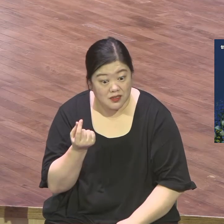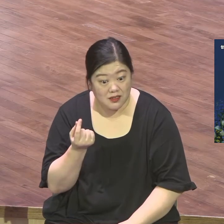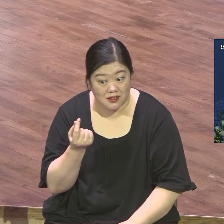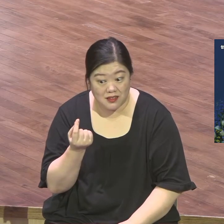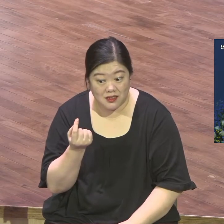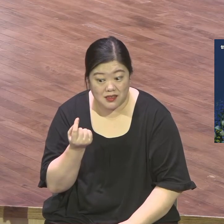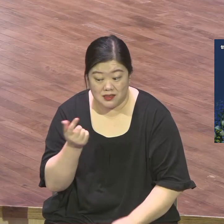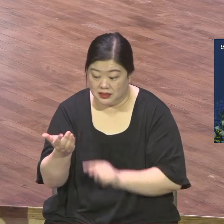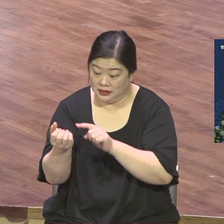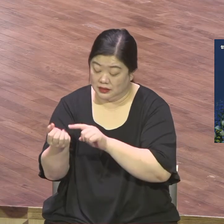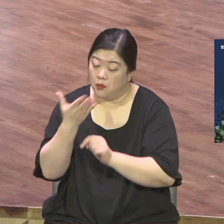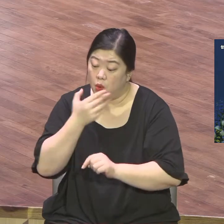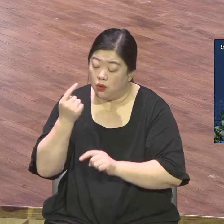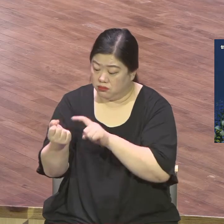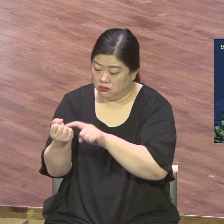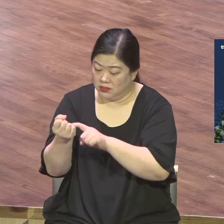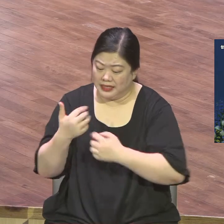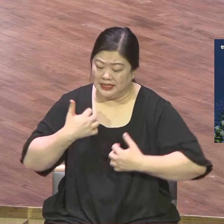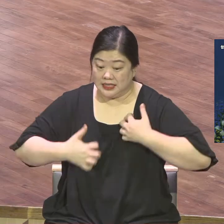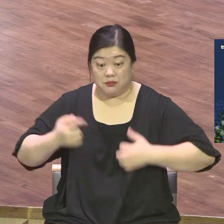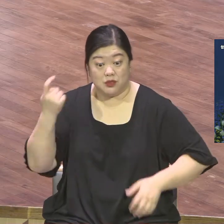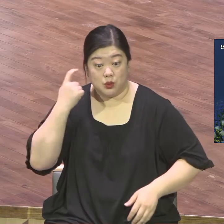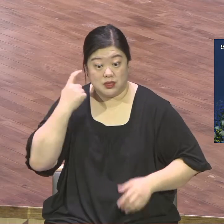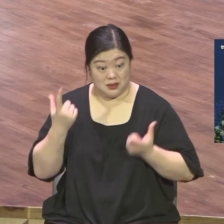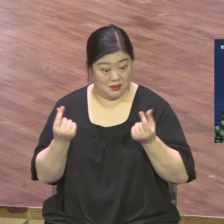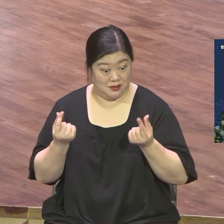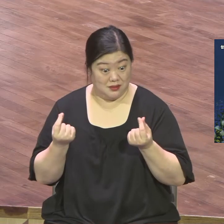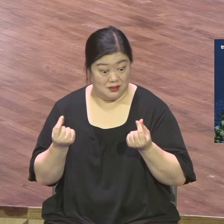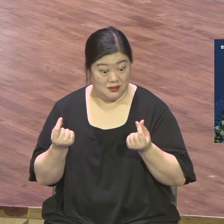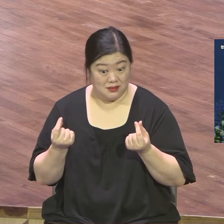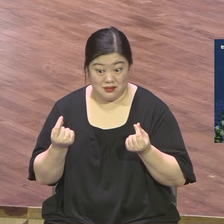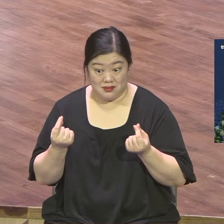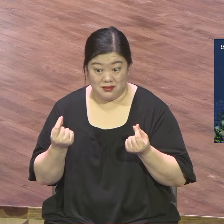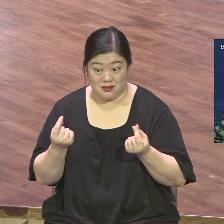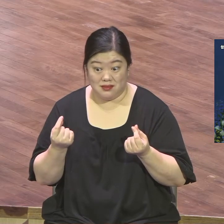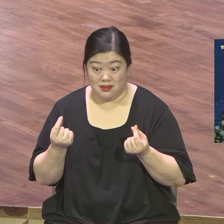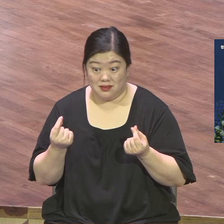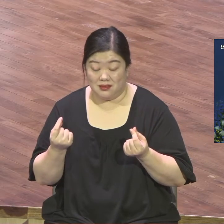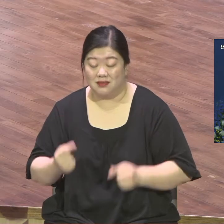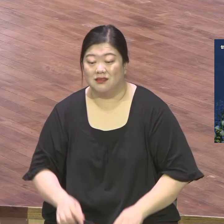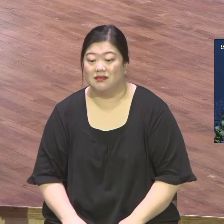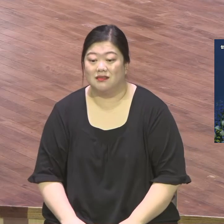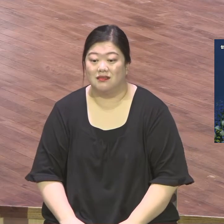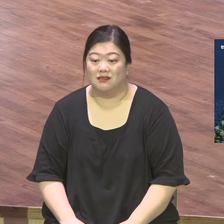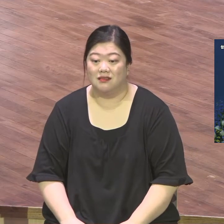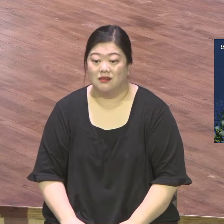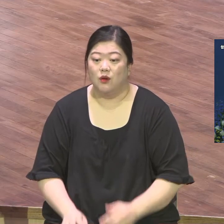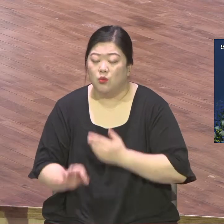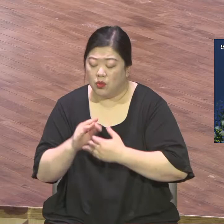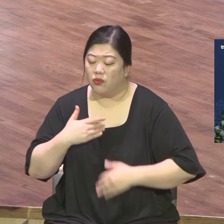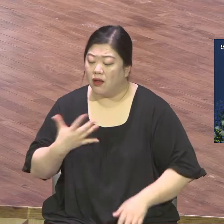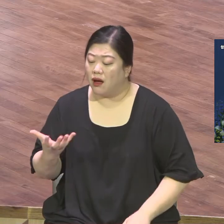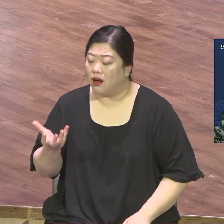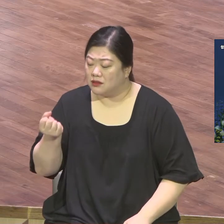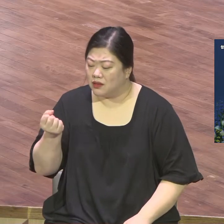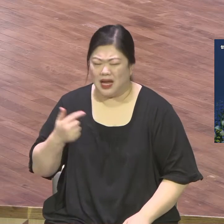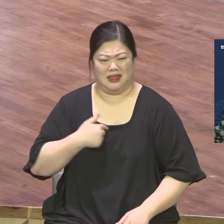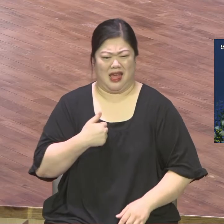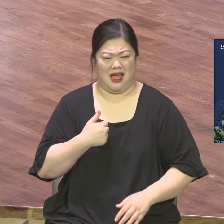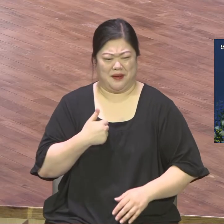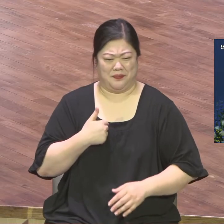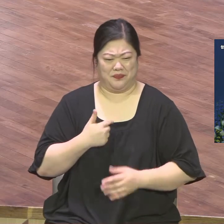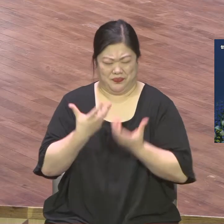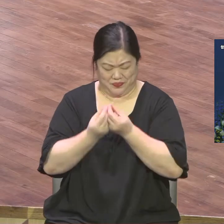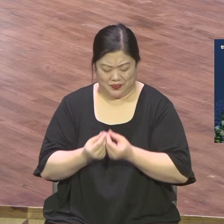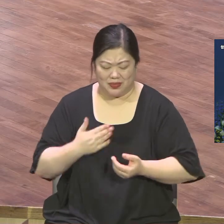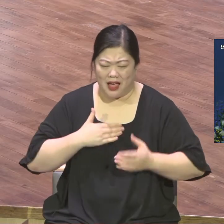때문에 내가 그랬습니다. 내가 왜 이 말을 하느냐. 내가 어릴 때 가난하게 어릴